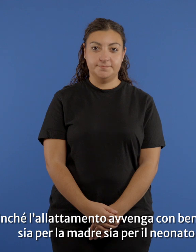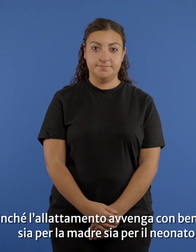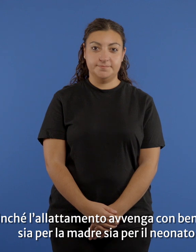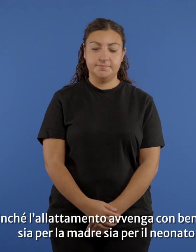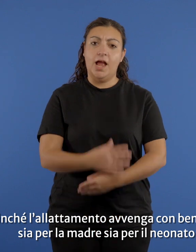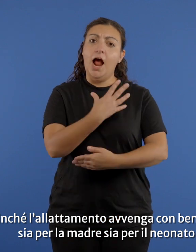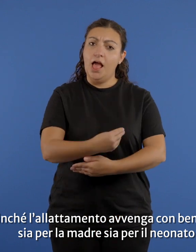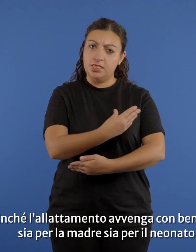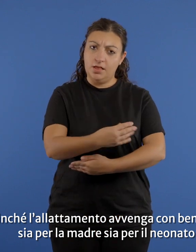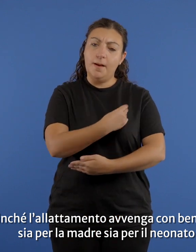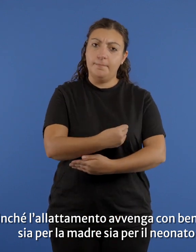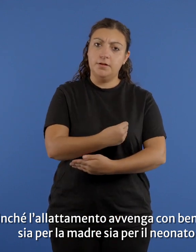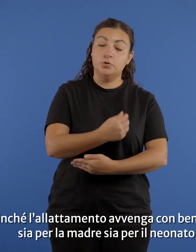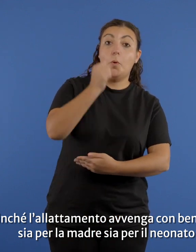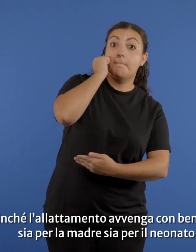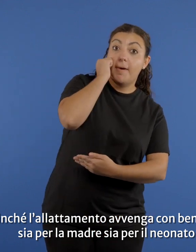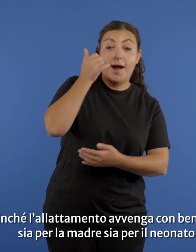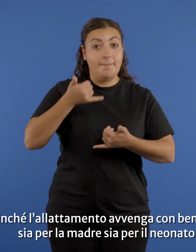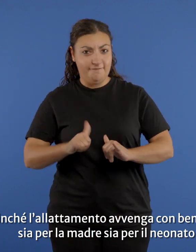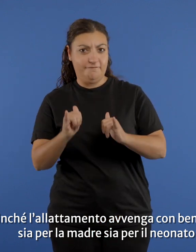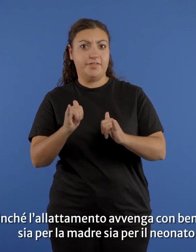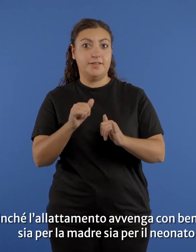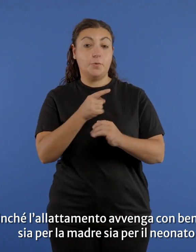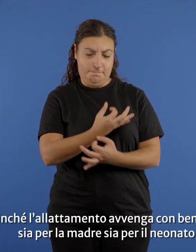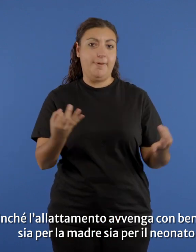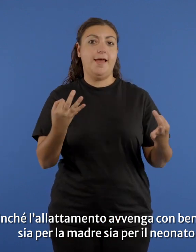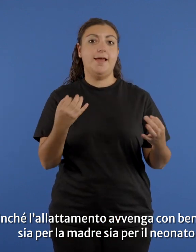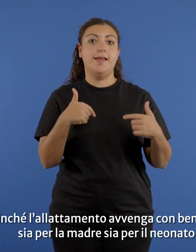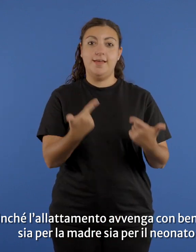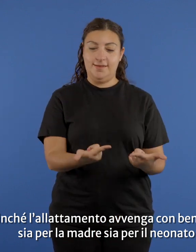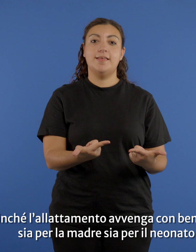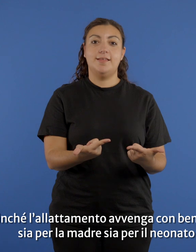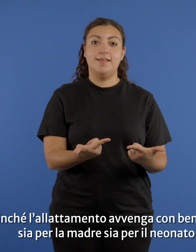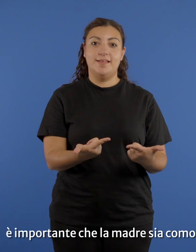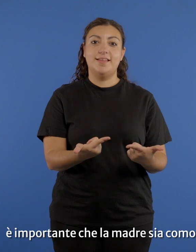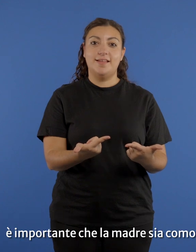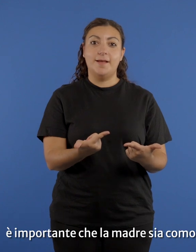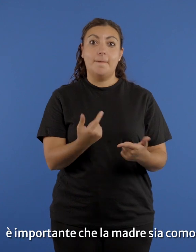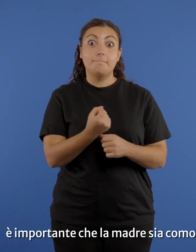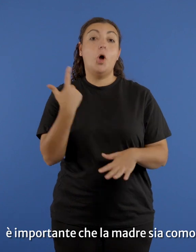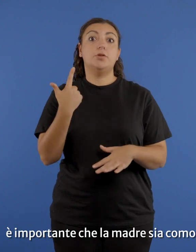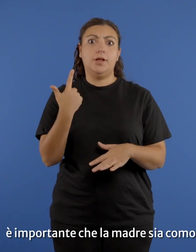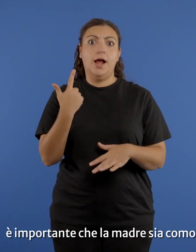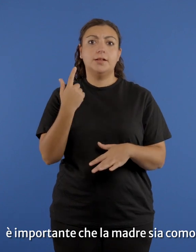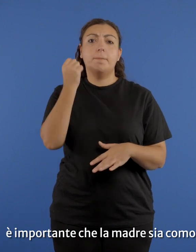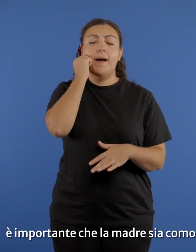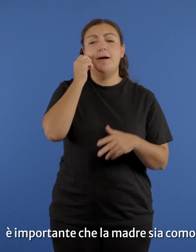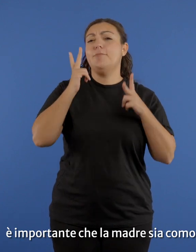affinché l'allattamento avvenga con benessere sia per la madre sia per il neonato è importante che la madre sia